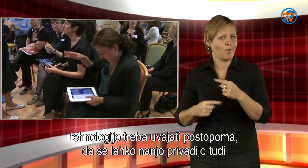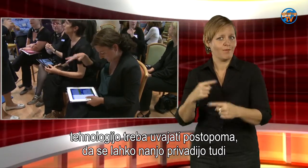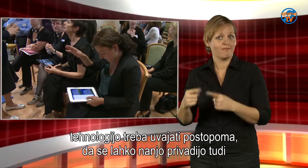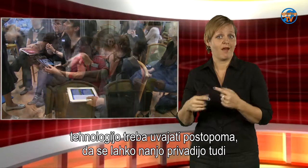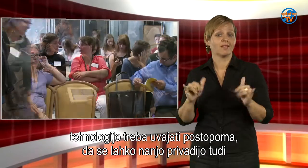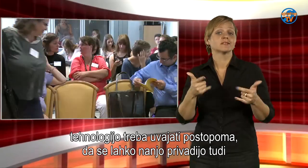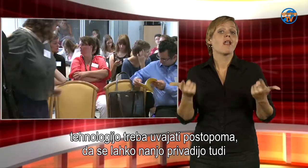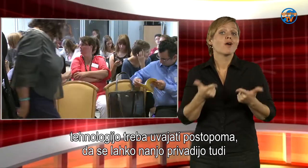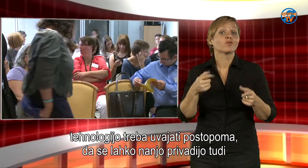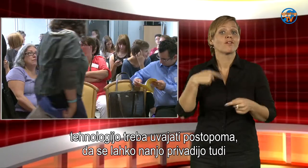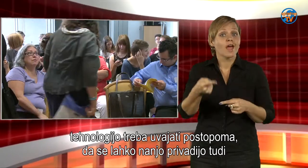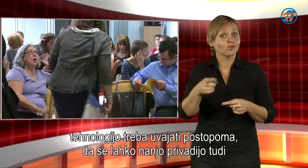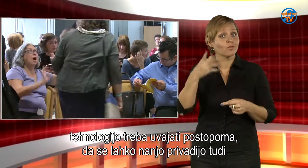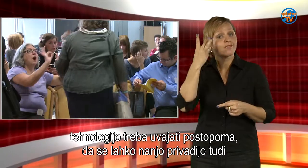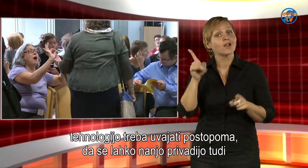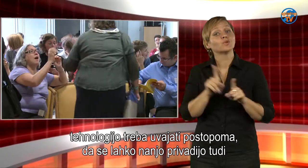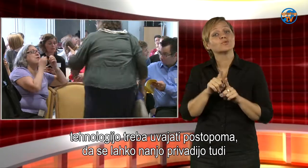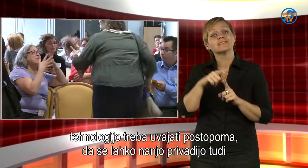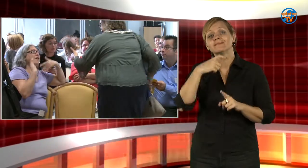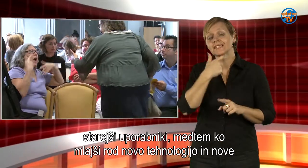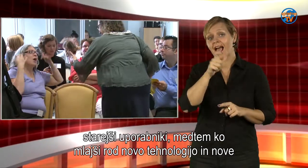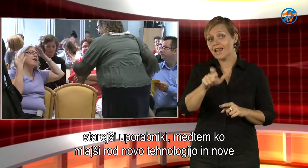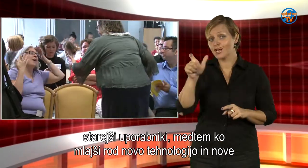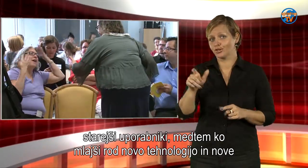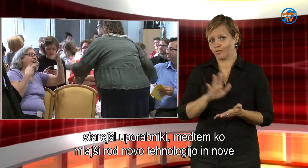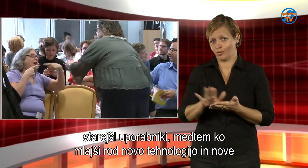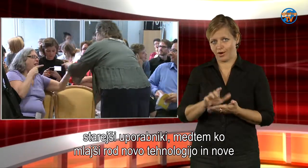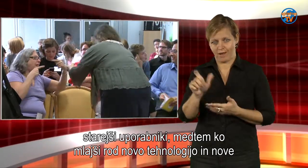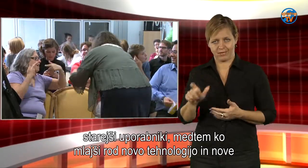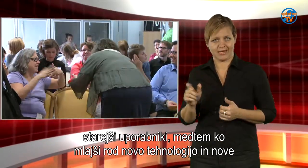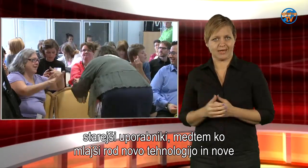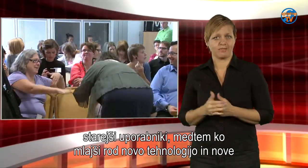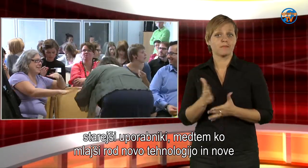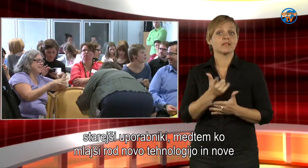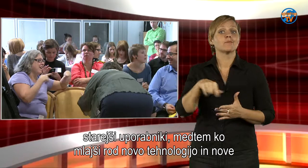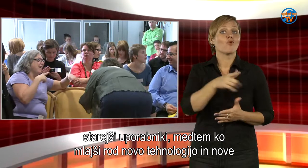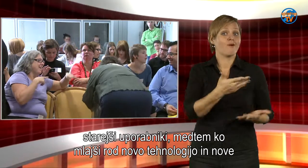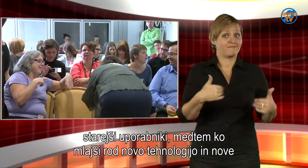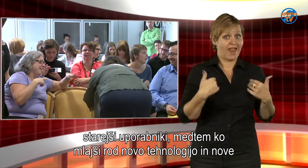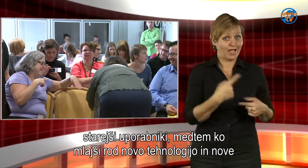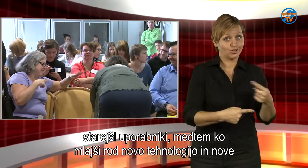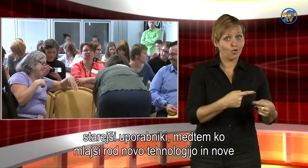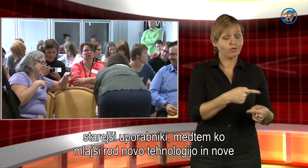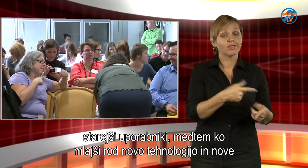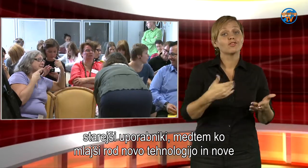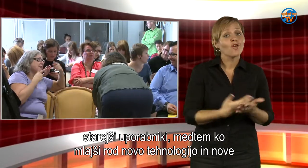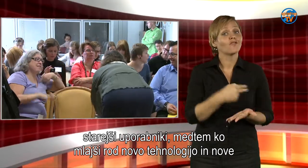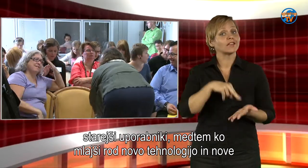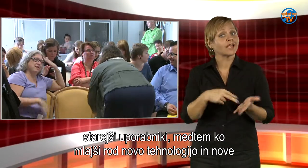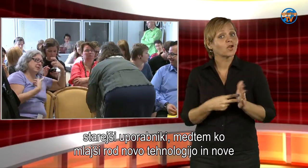nanjo privadijo tudi starejši uporabniki, medtem ko mlajši rod novo tehnologijo in nove načine komunikacije,